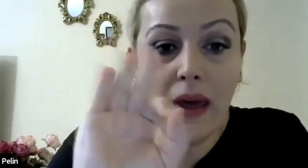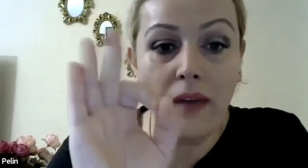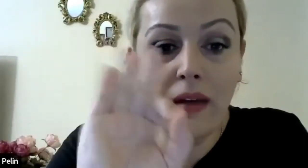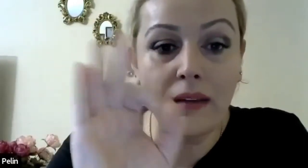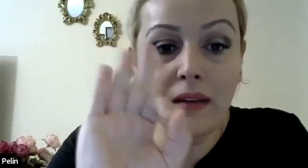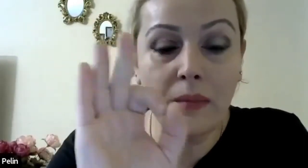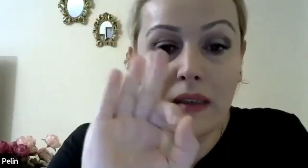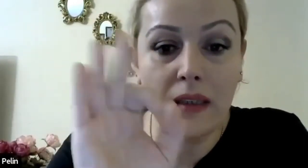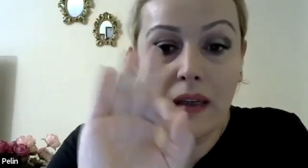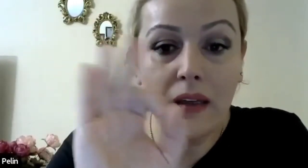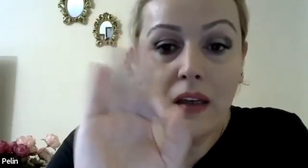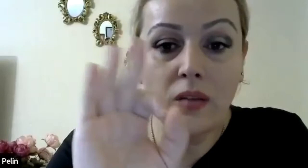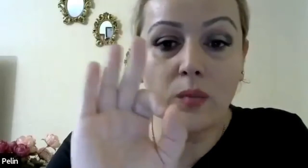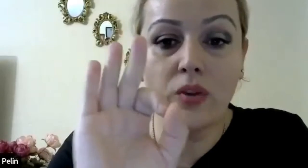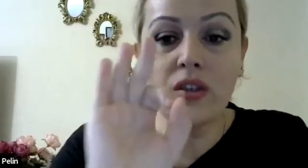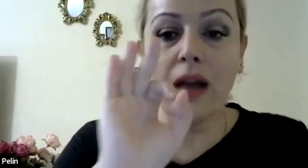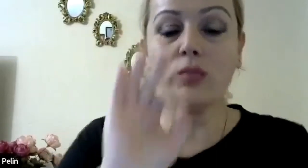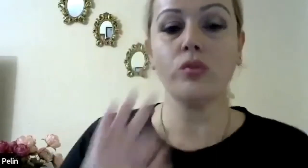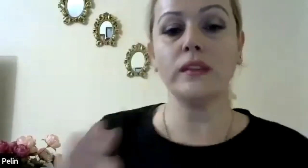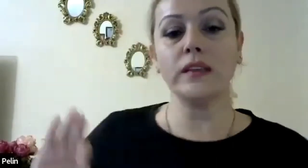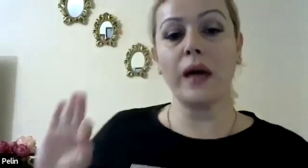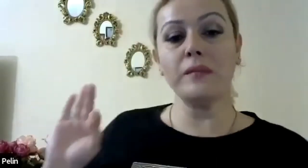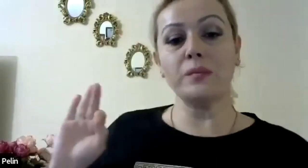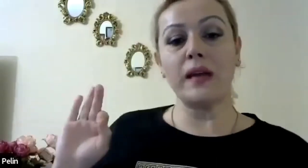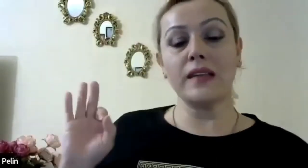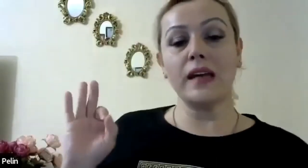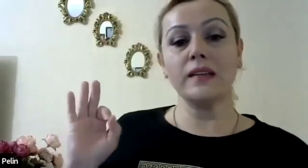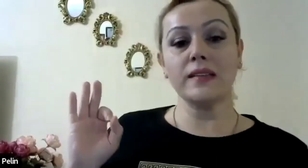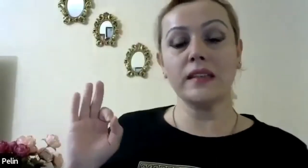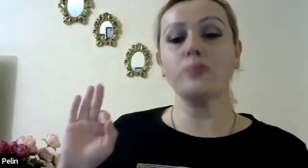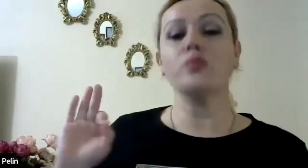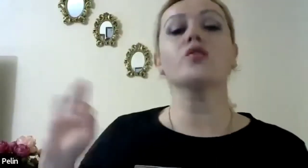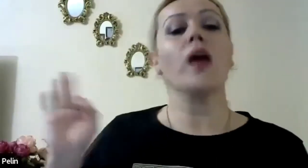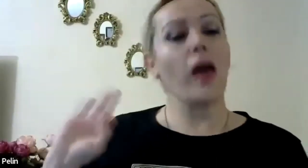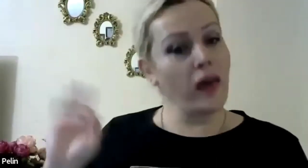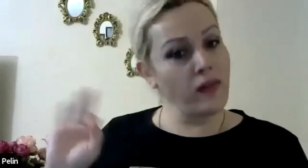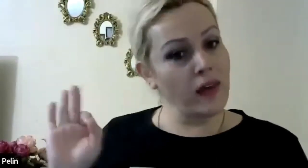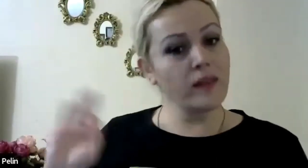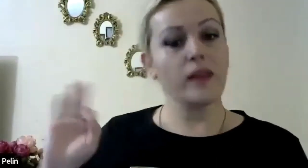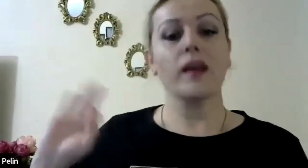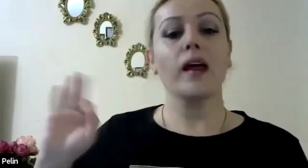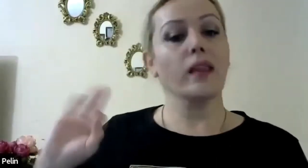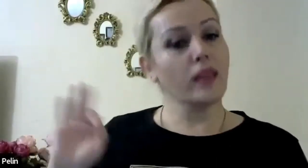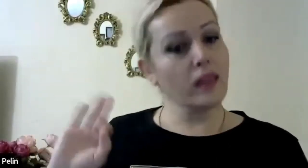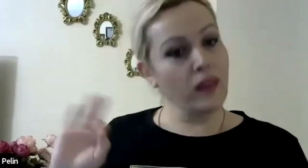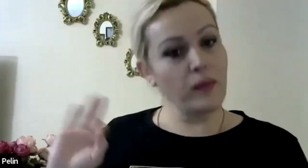Evet tabii ki. Şimdi bu işareti kullanırken biz biraz daha hızlı yapıyoruz. Evet tabii ki.